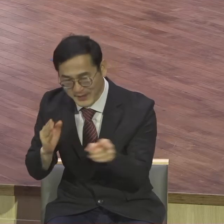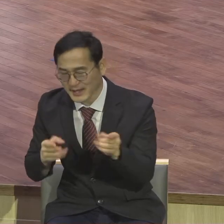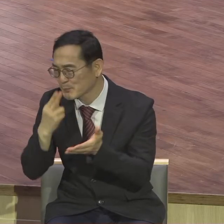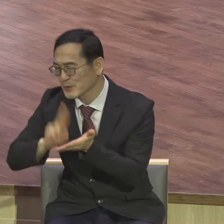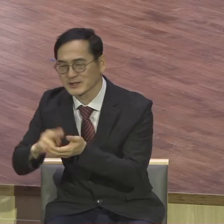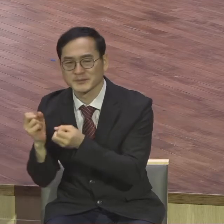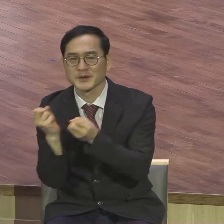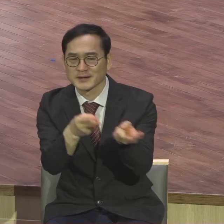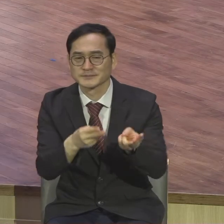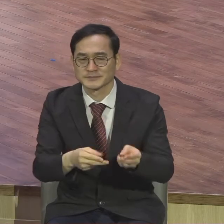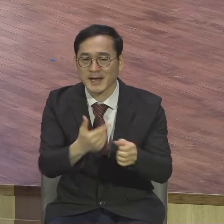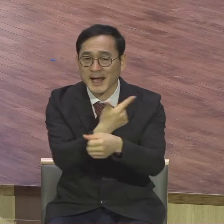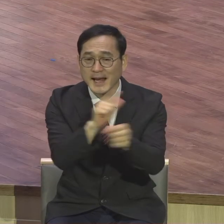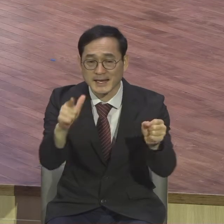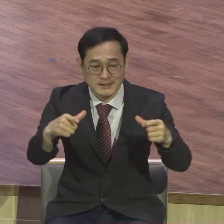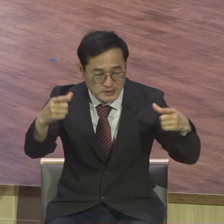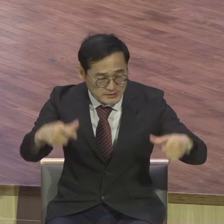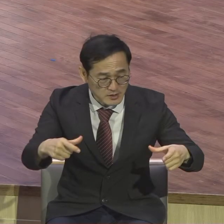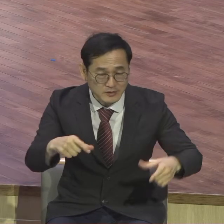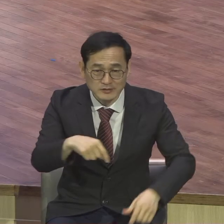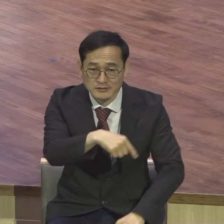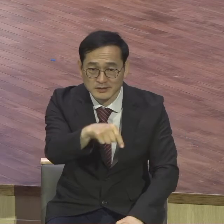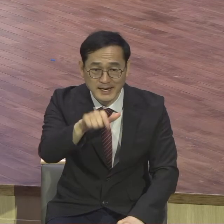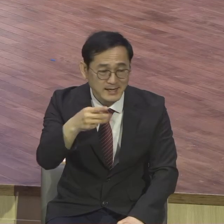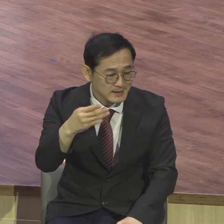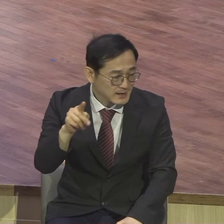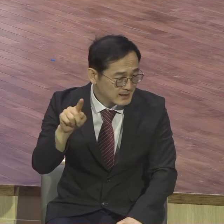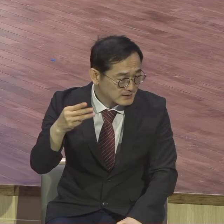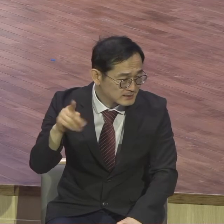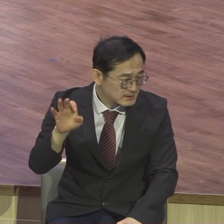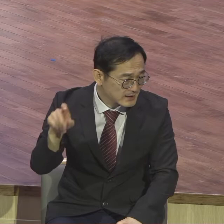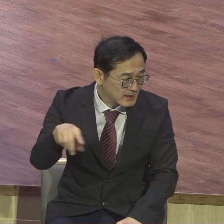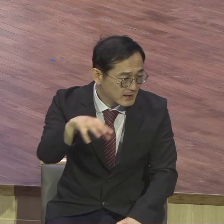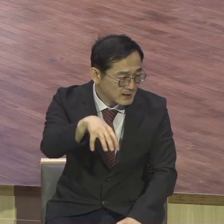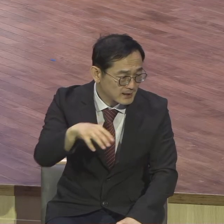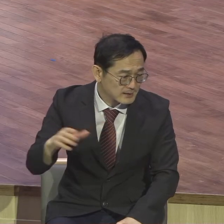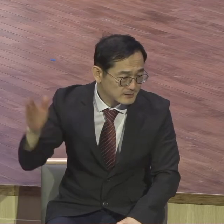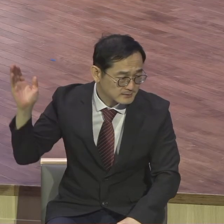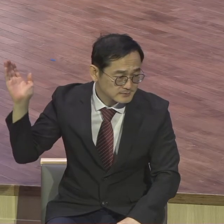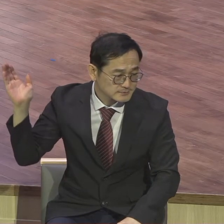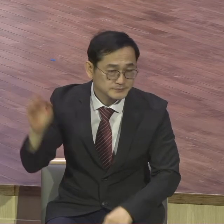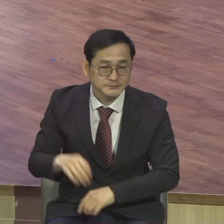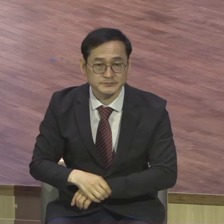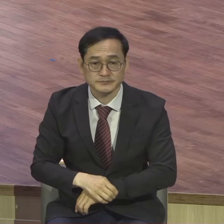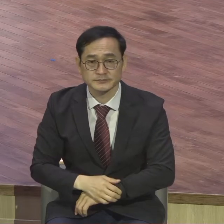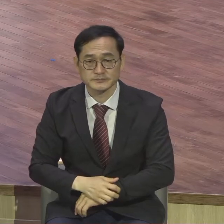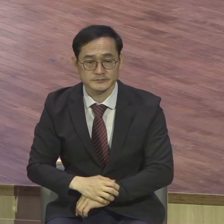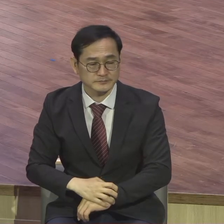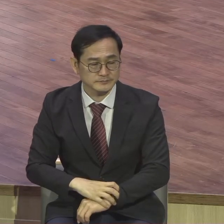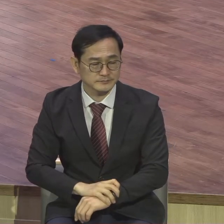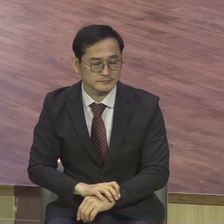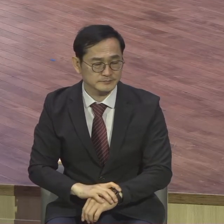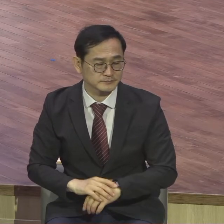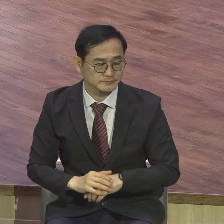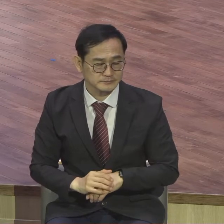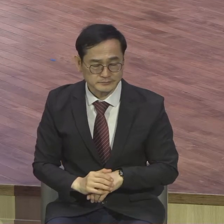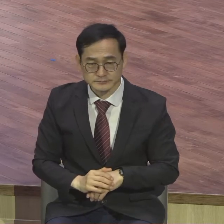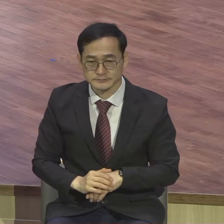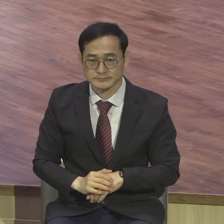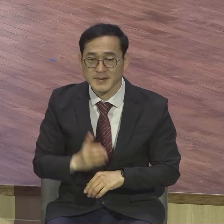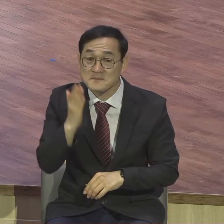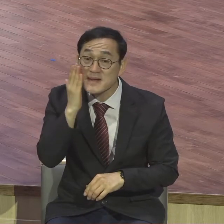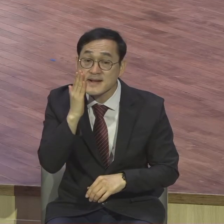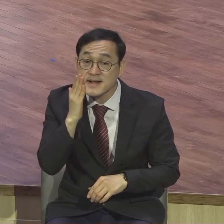갈라디아 지역이 어디냐? 보세요. 지도 보세요. 저 푸른 색깔이 지중해입니다.